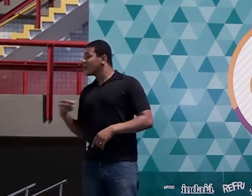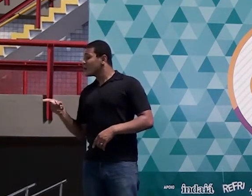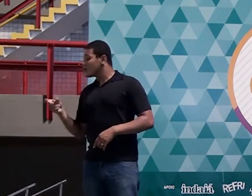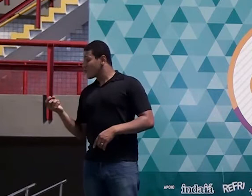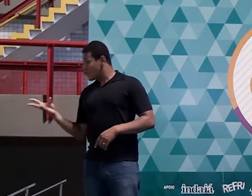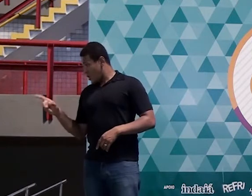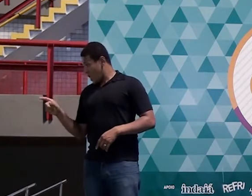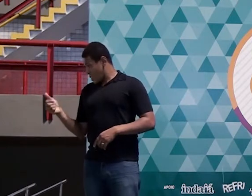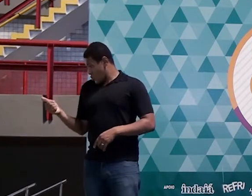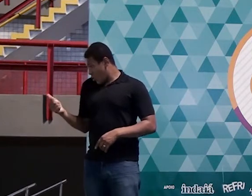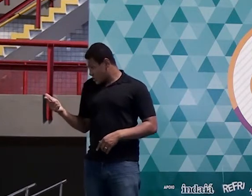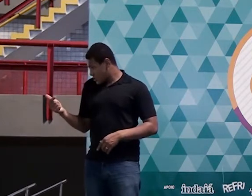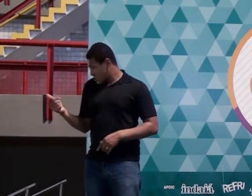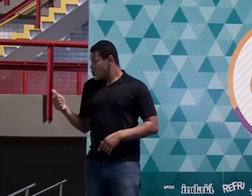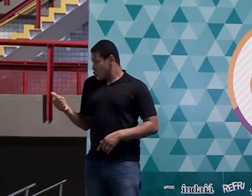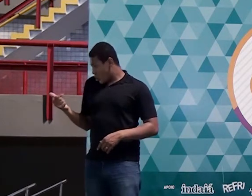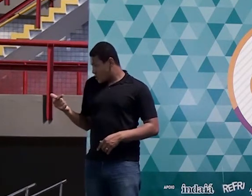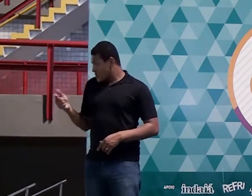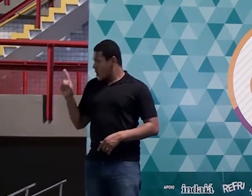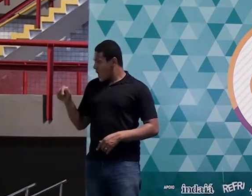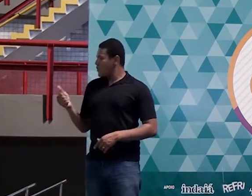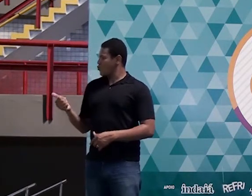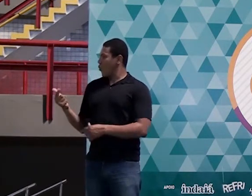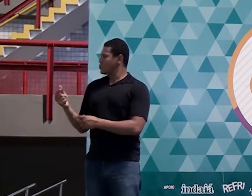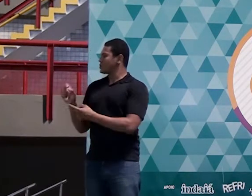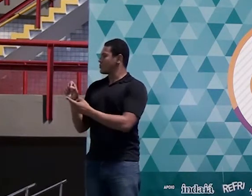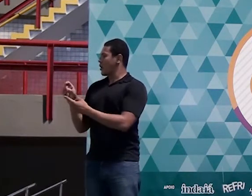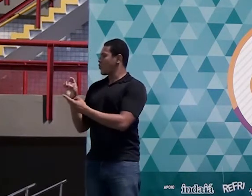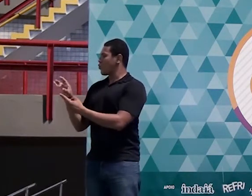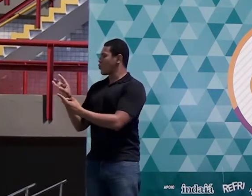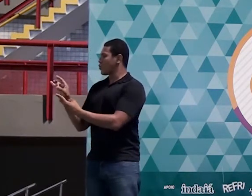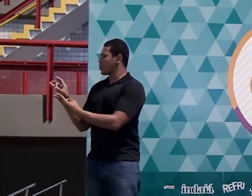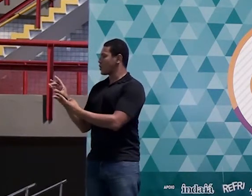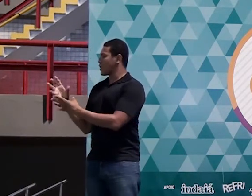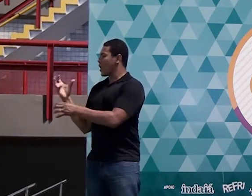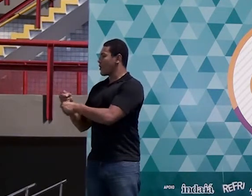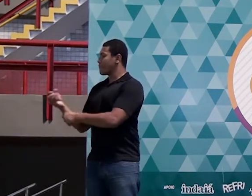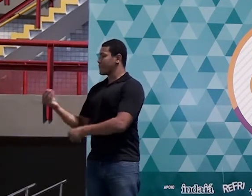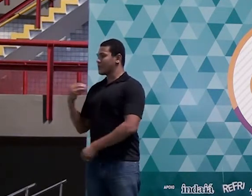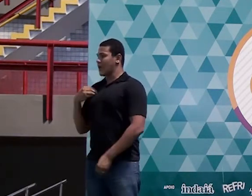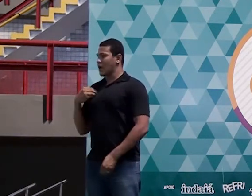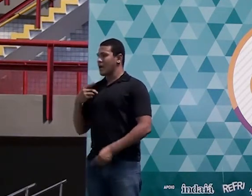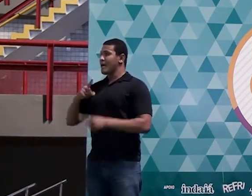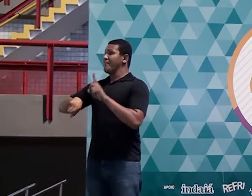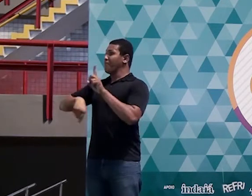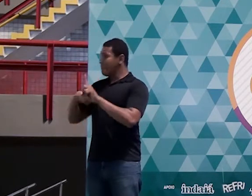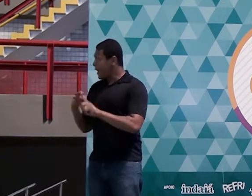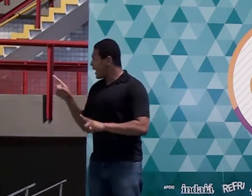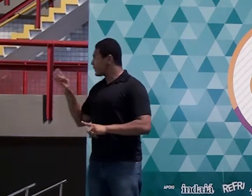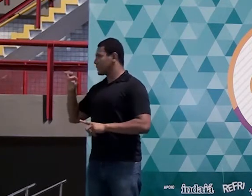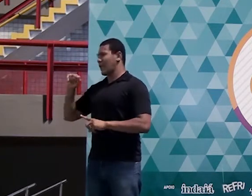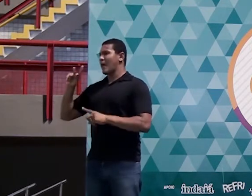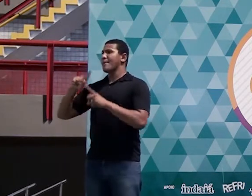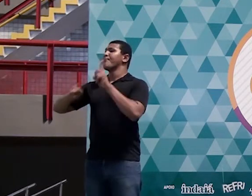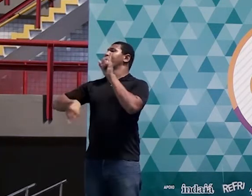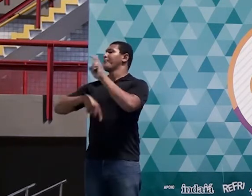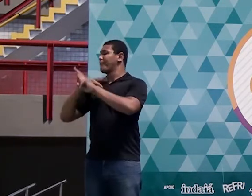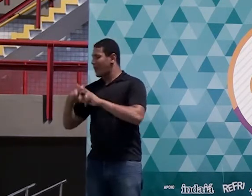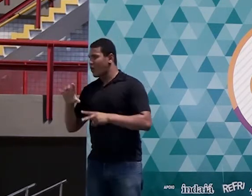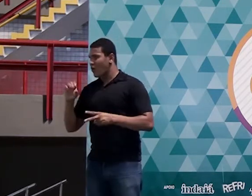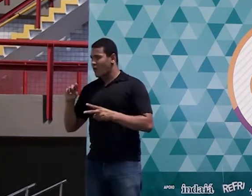12 pessoas na família, você vai pagar 12 taxas. Mais a talha, mais a banalidade, mais a